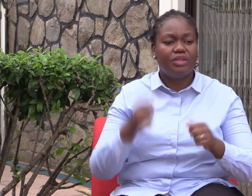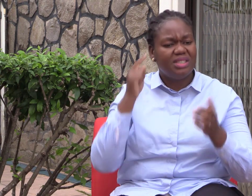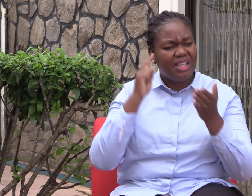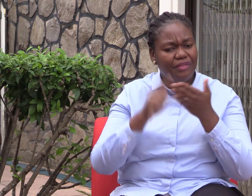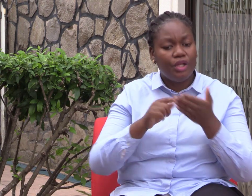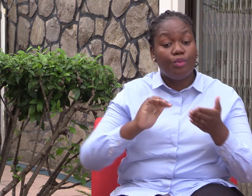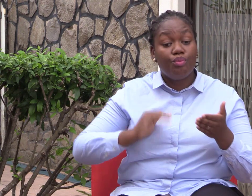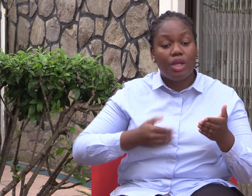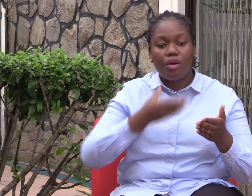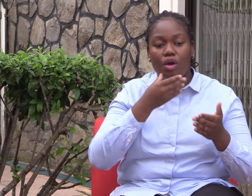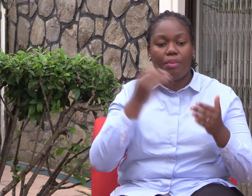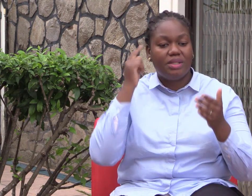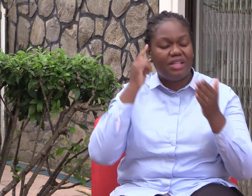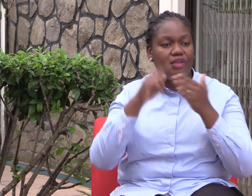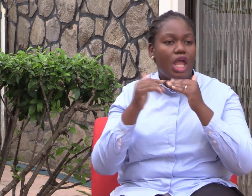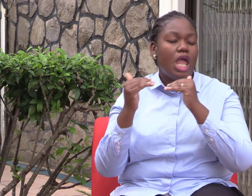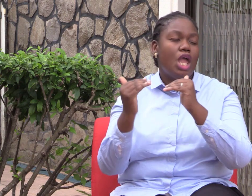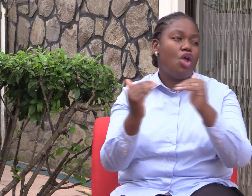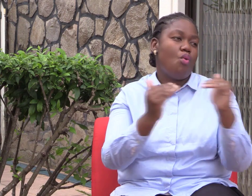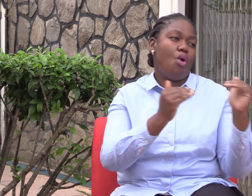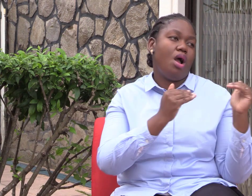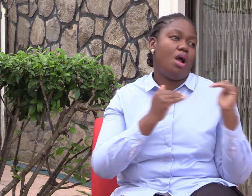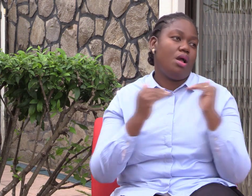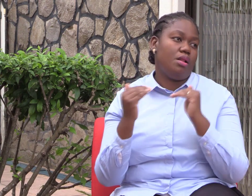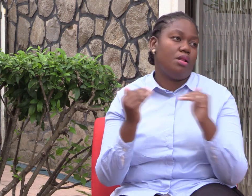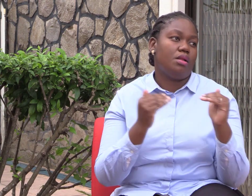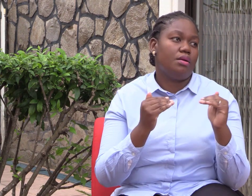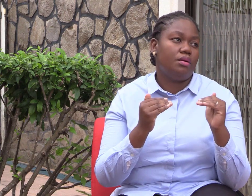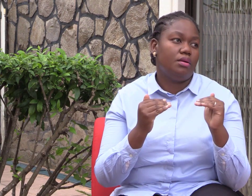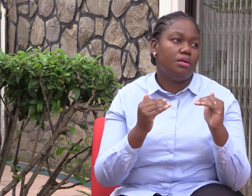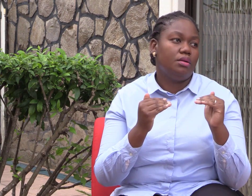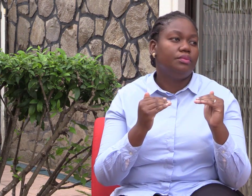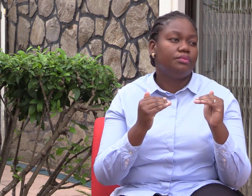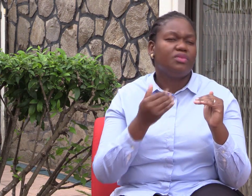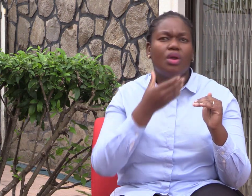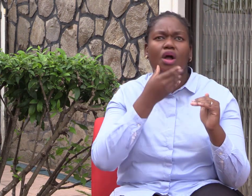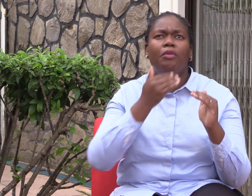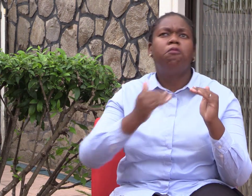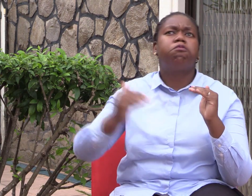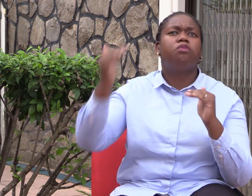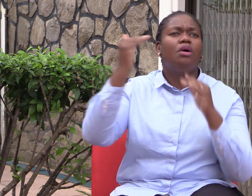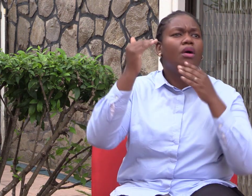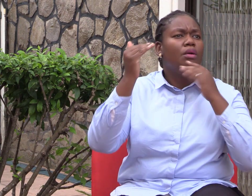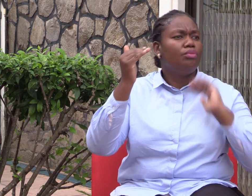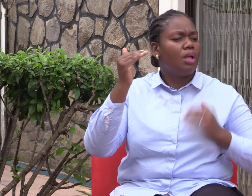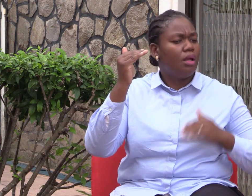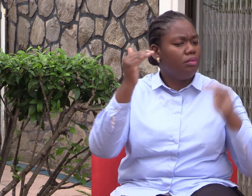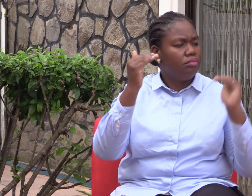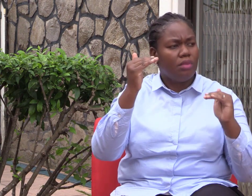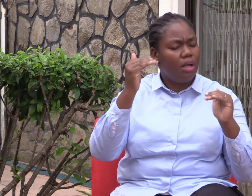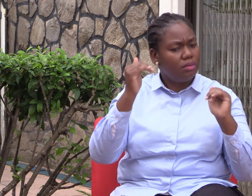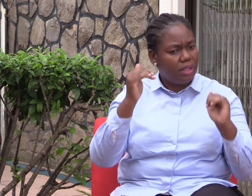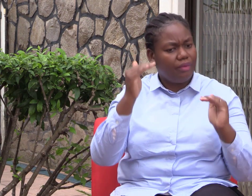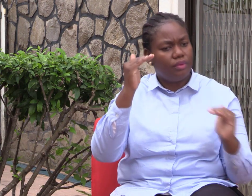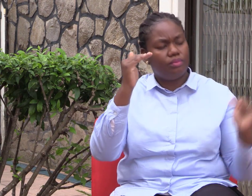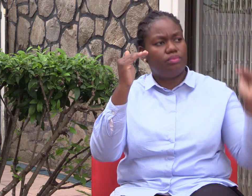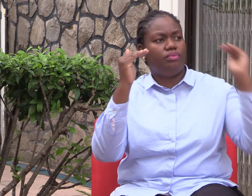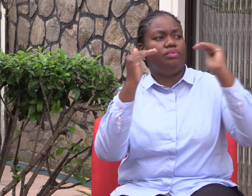continuar a trabalhar, vamos continuar a advocar mais, que é para trazermos esta igualdade. Não só para que os